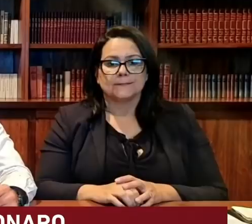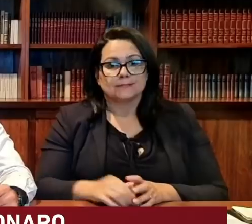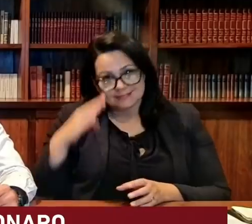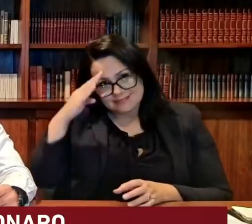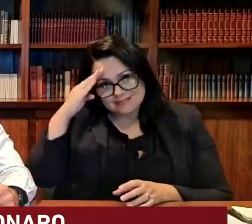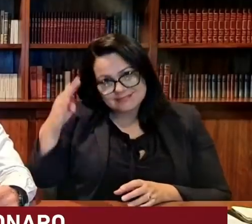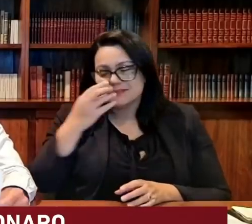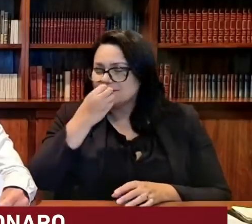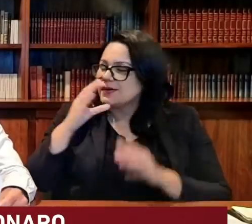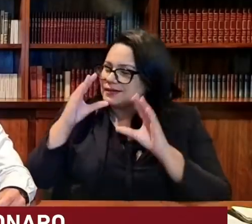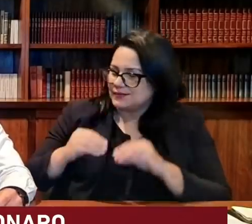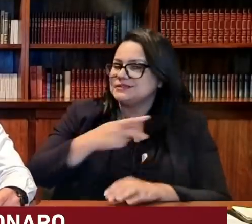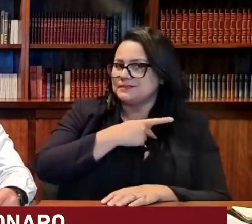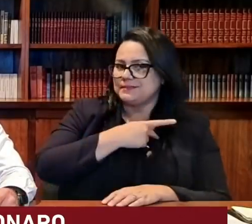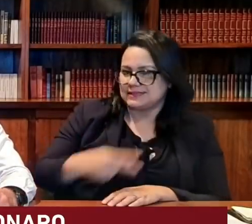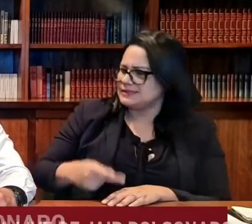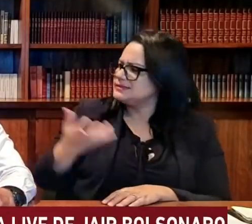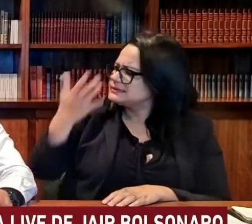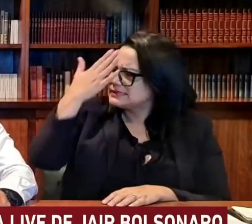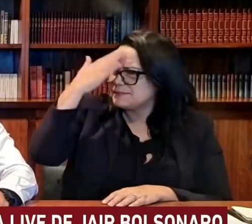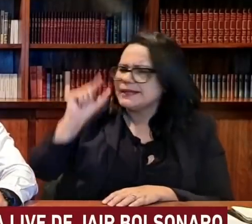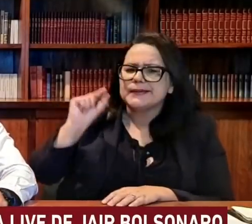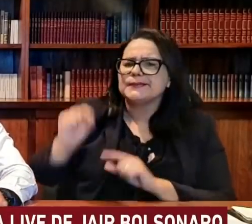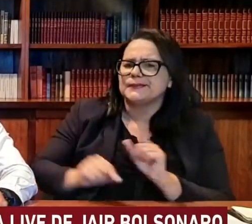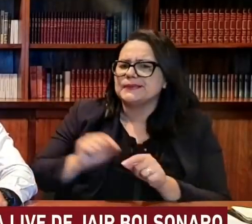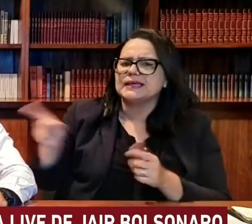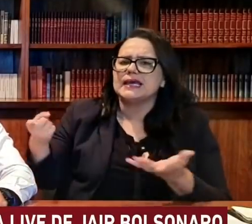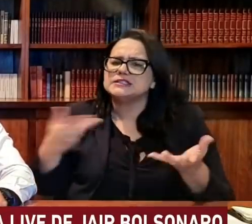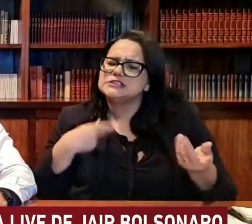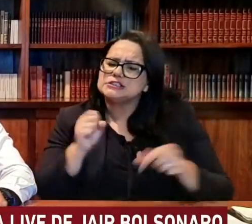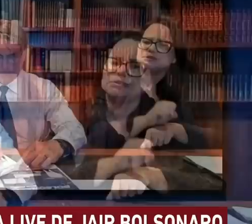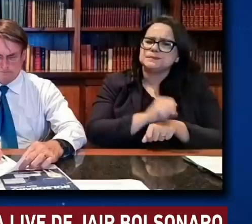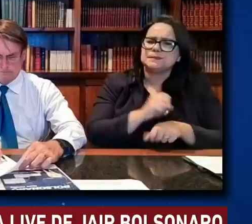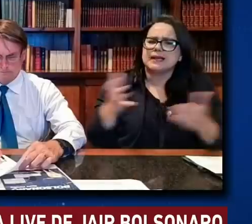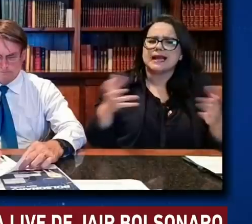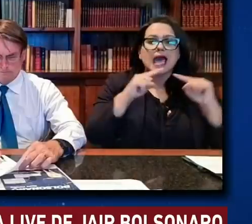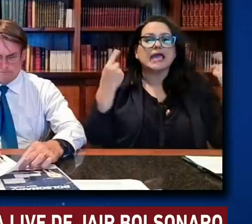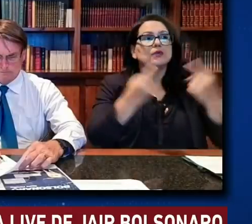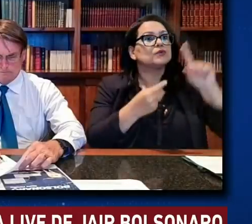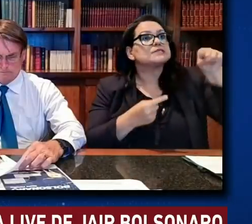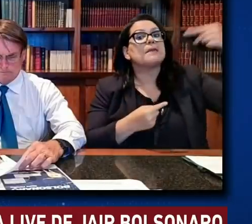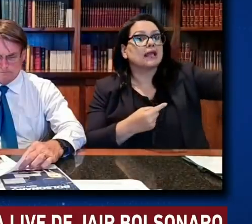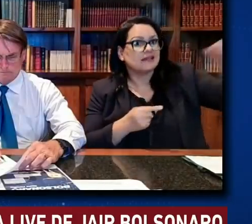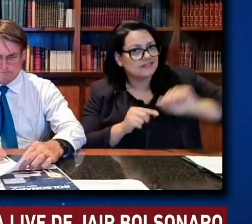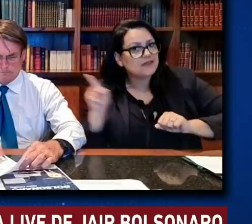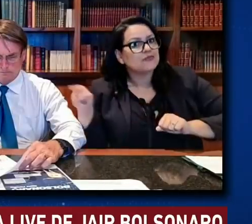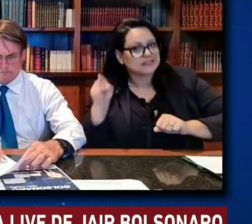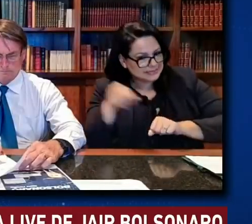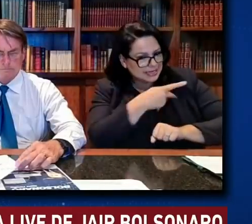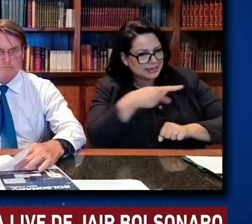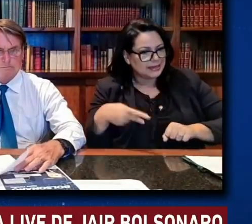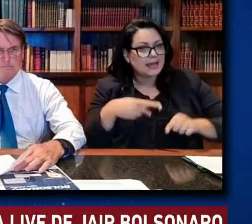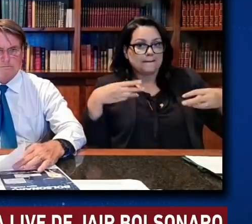Salve, muito boa noite, presidente. Presidente, o que podemos esperar desta reunião da semana que vem ali para discutir